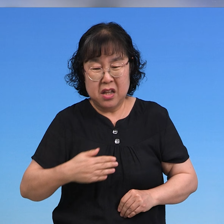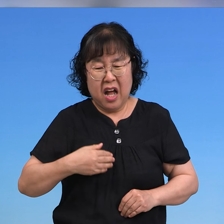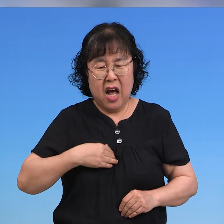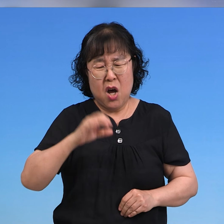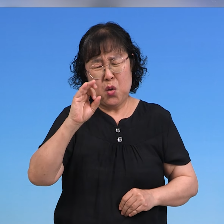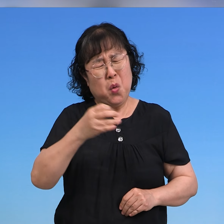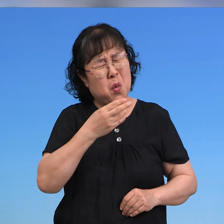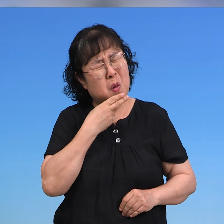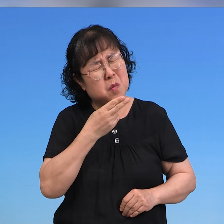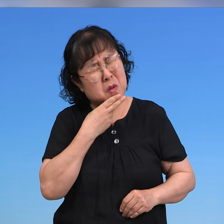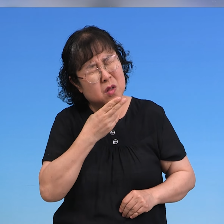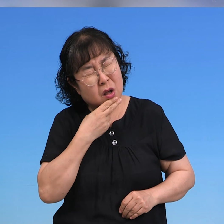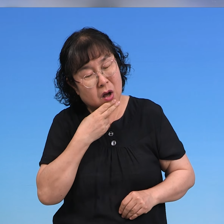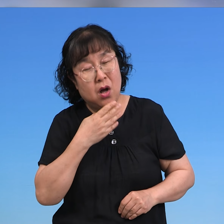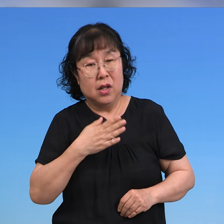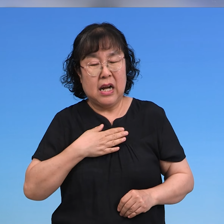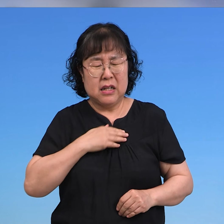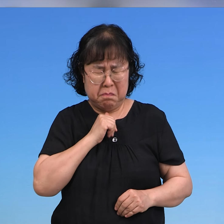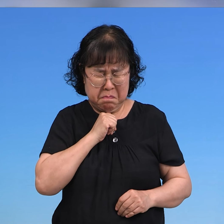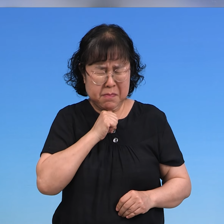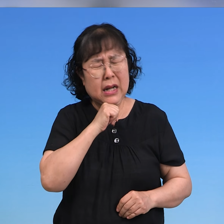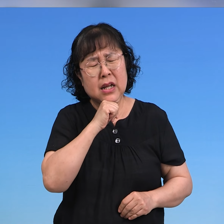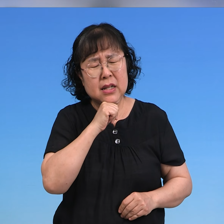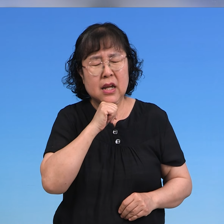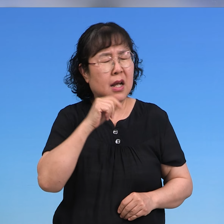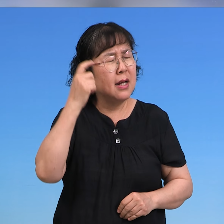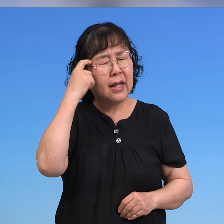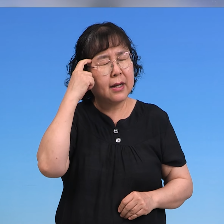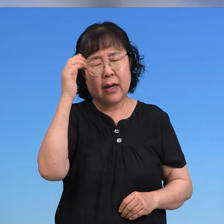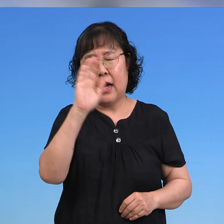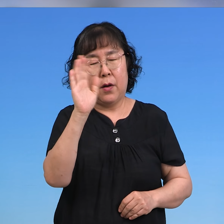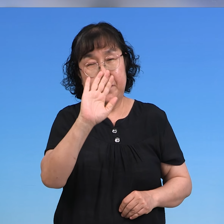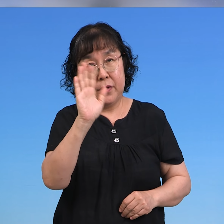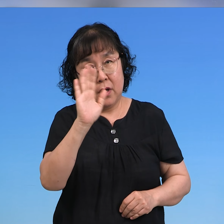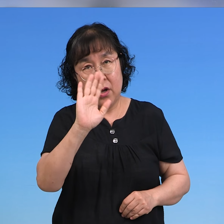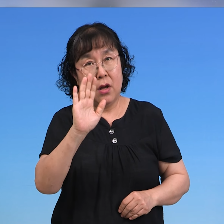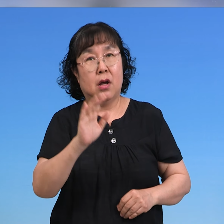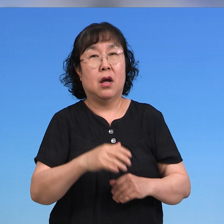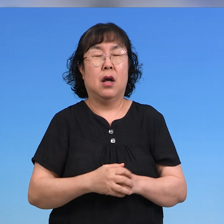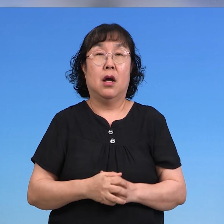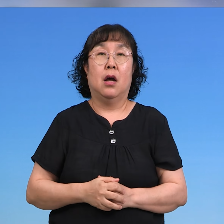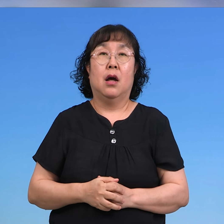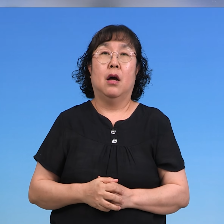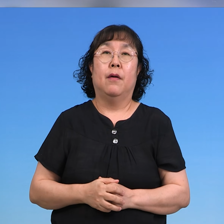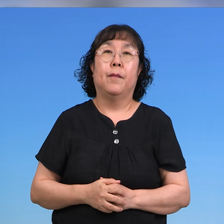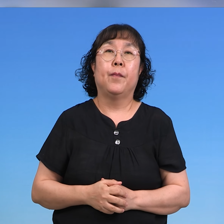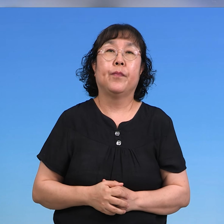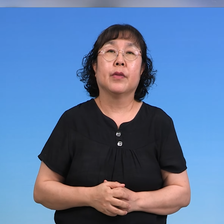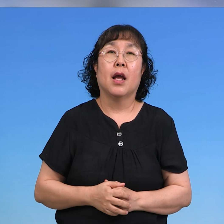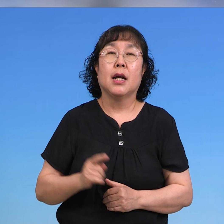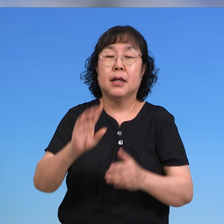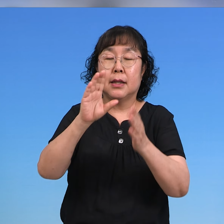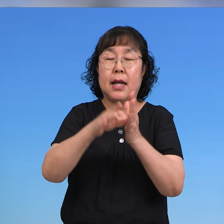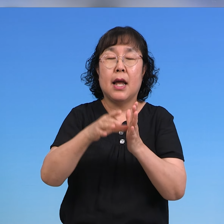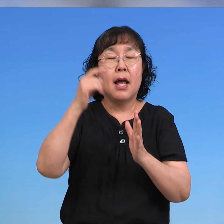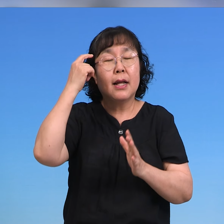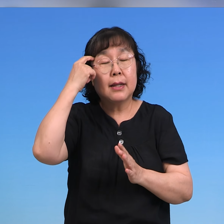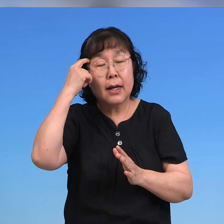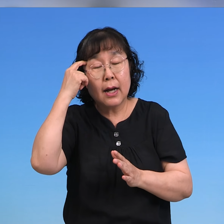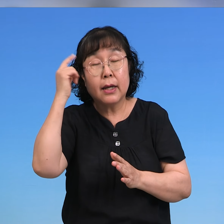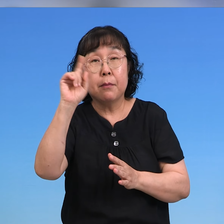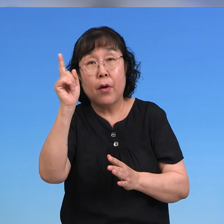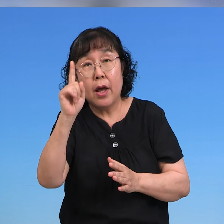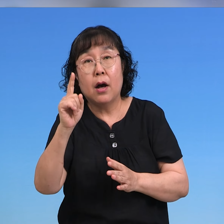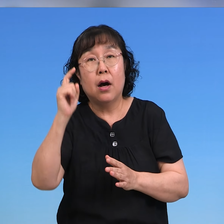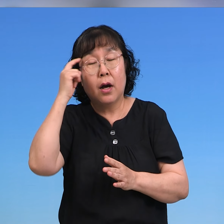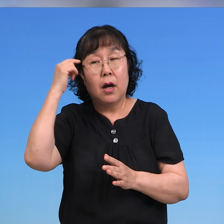이제 나는 이제 뭐 소년 가장도 아니고 이게 뭐야? 점심 사 먹을 돈도 없네? 그거 피곤합니까? 그때 얘가 하는 게 영적인